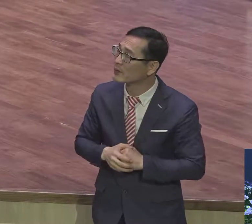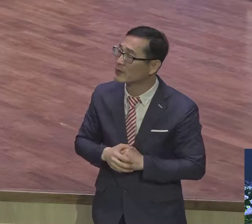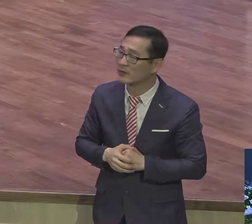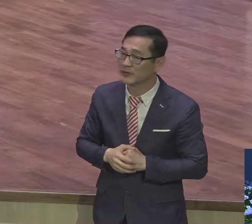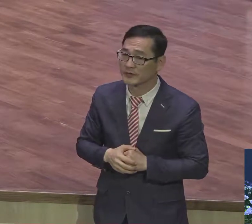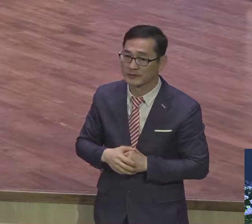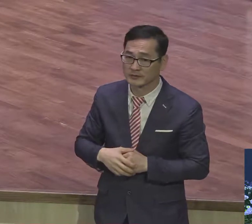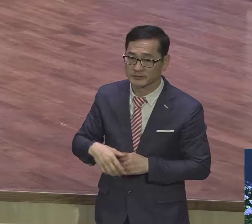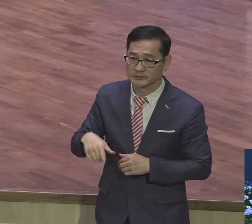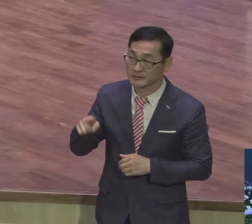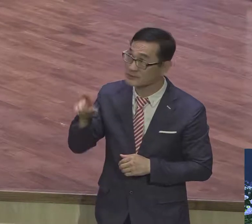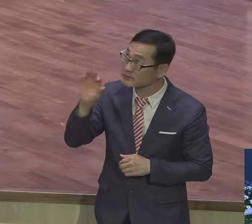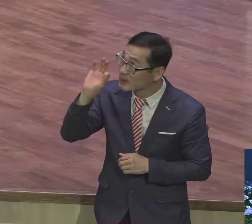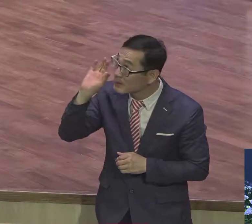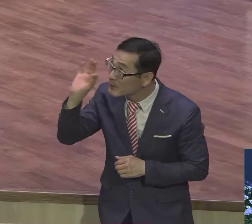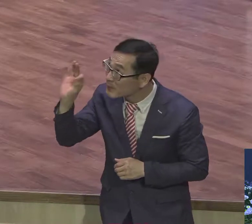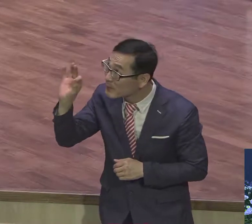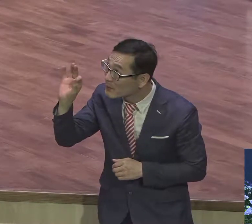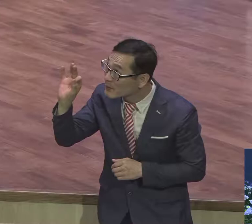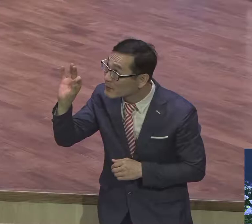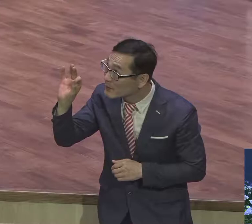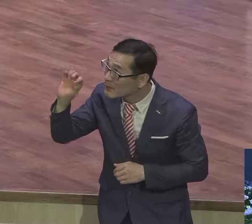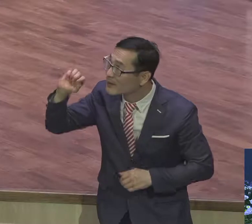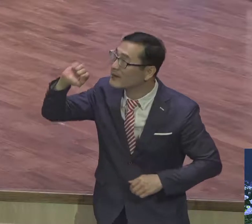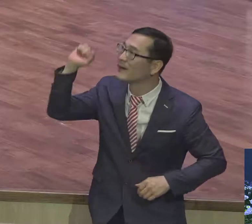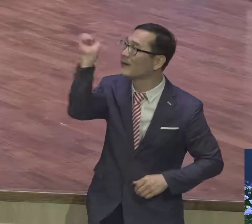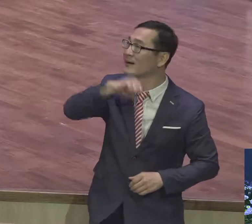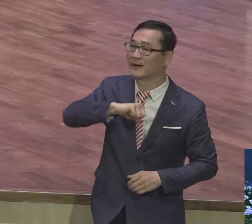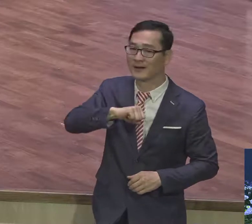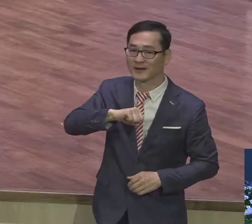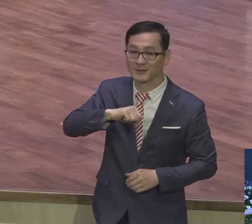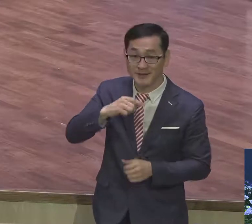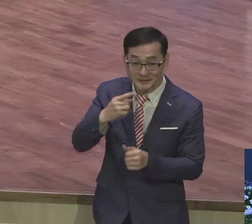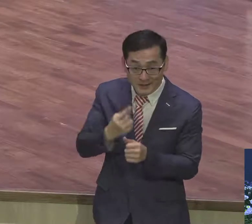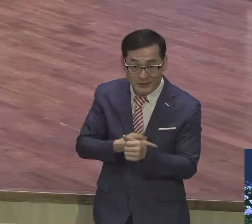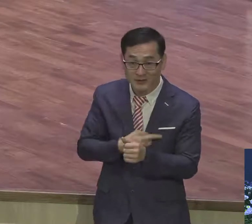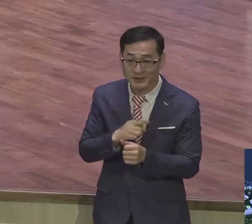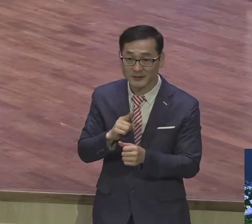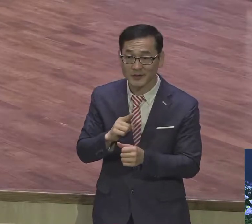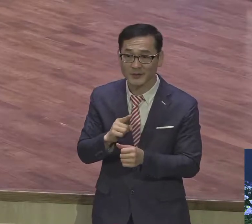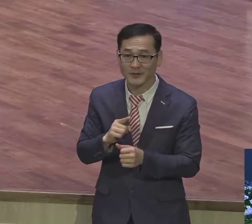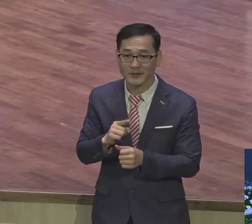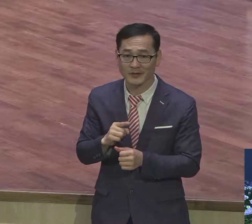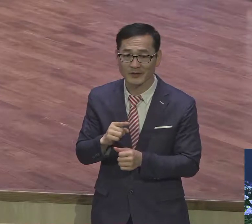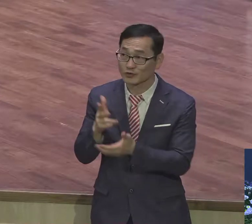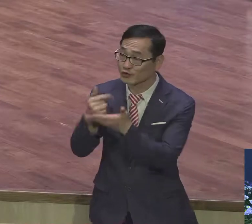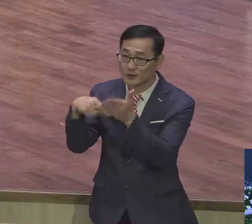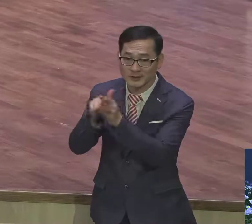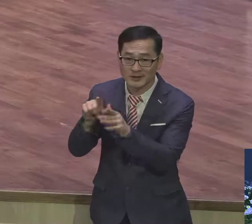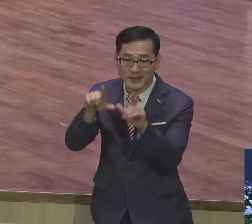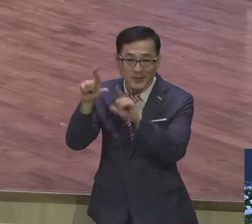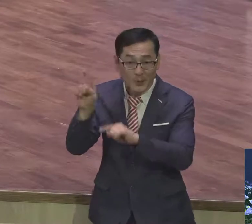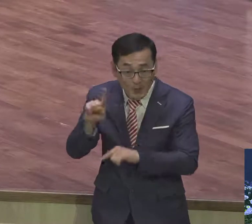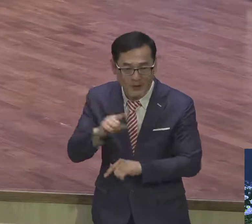보면요. 이걸 보게 되면 자연스럽게 답이 나오는데 그게 뭡니까?